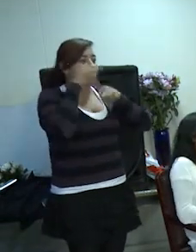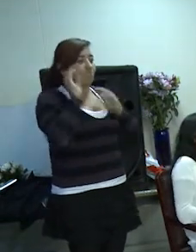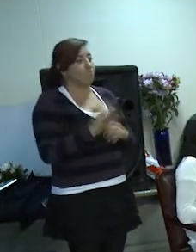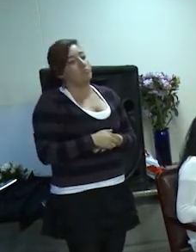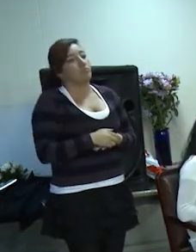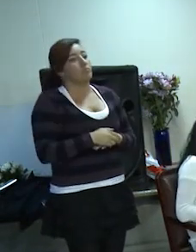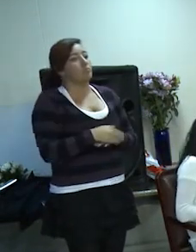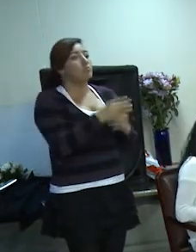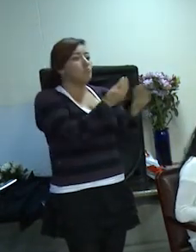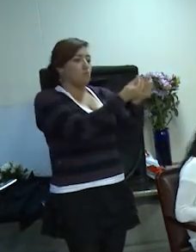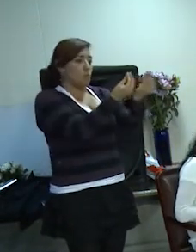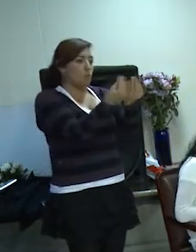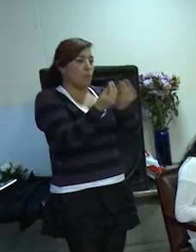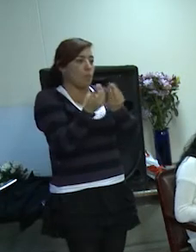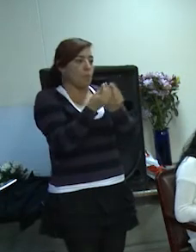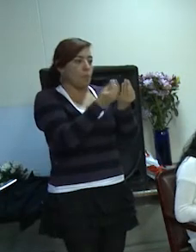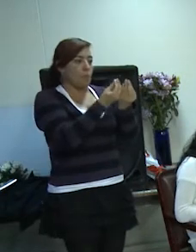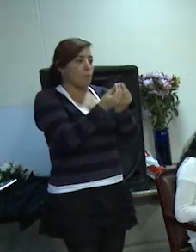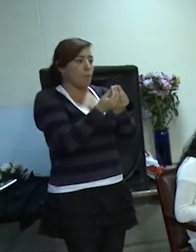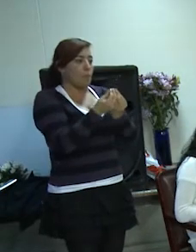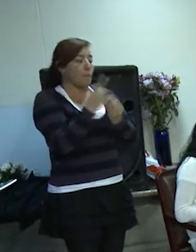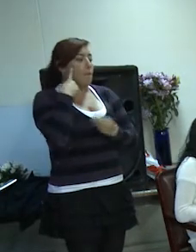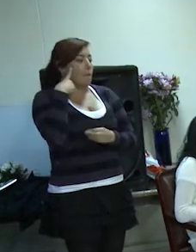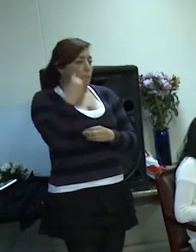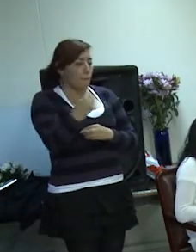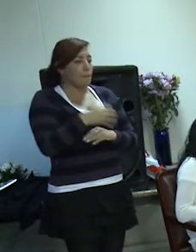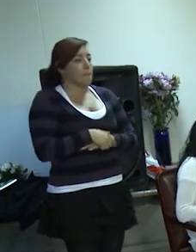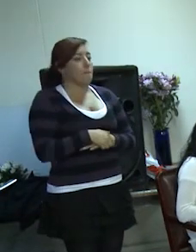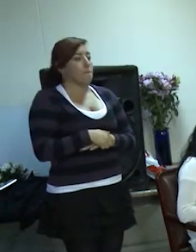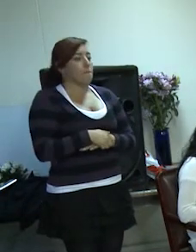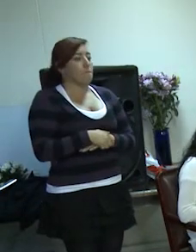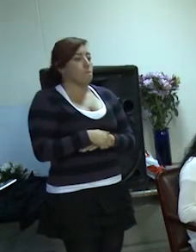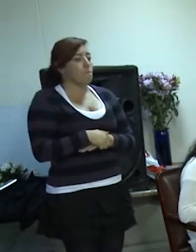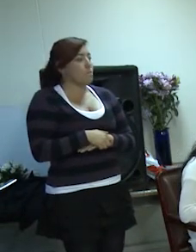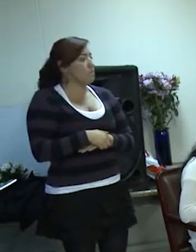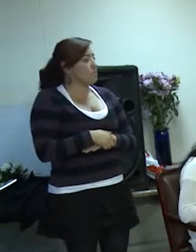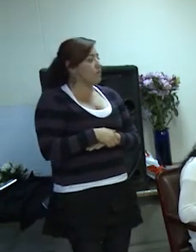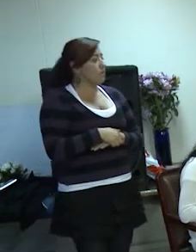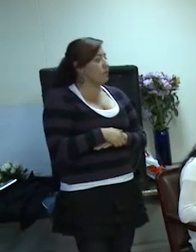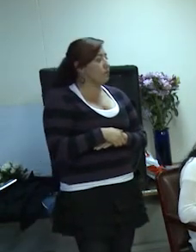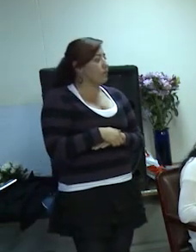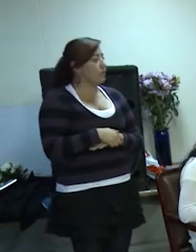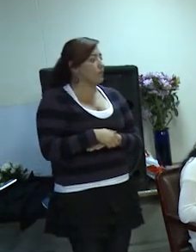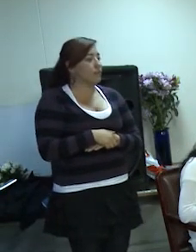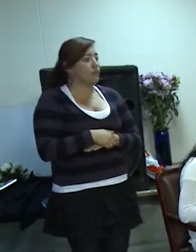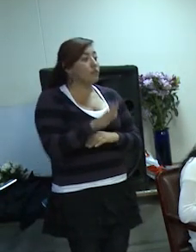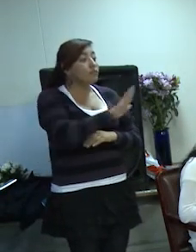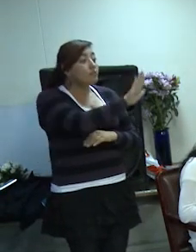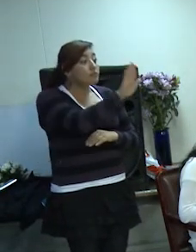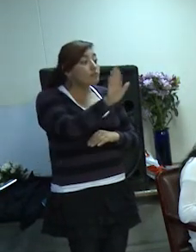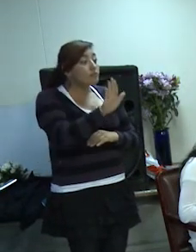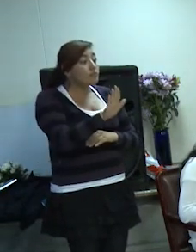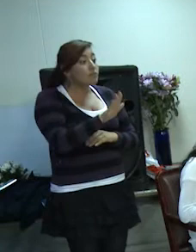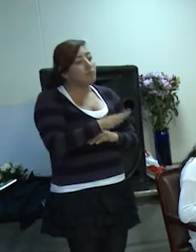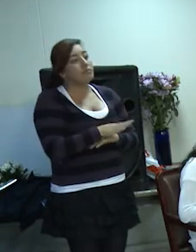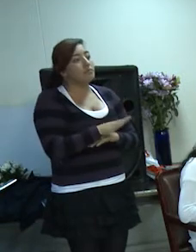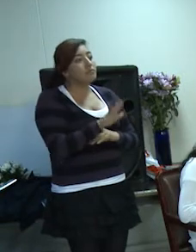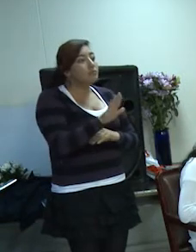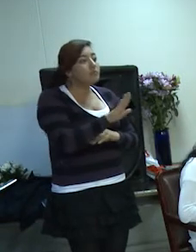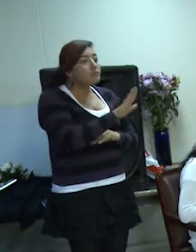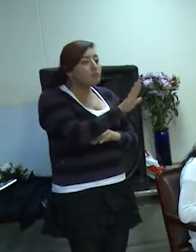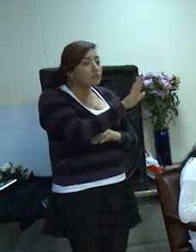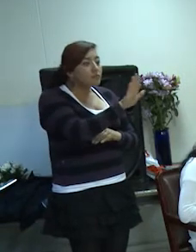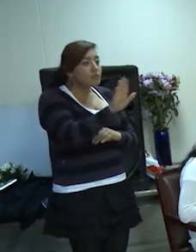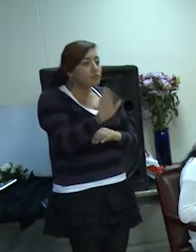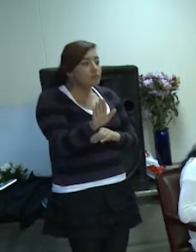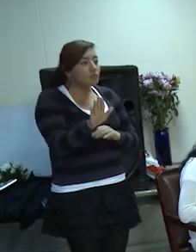A los compañeros y las compañeras con limitación auditiva, digamos que ustedes para nosotros,